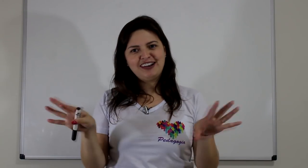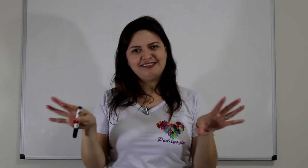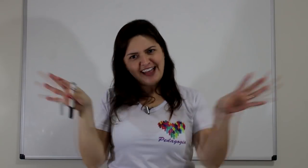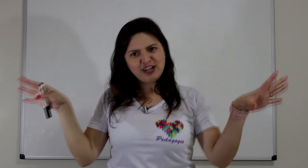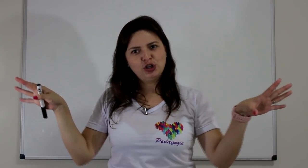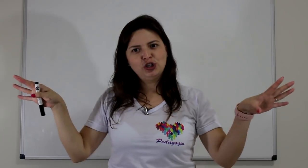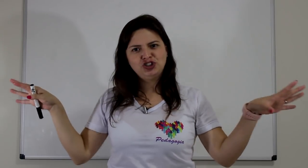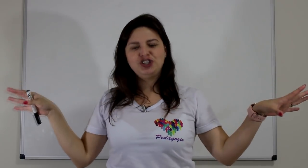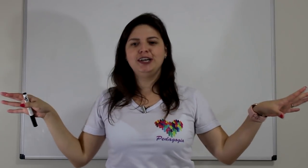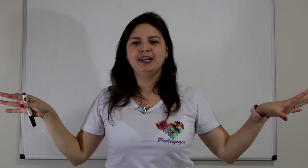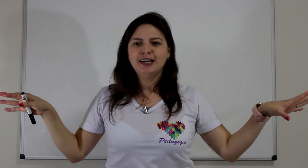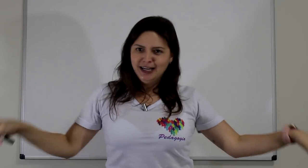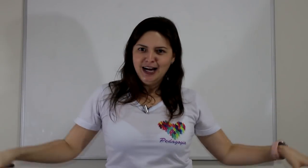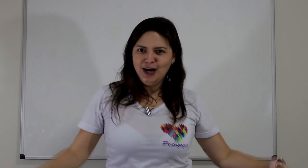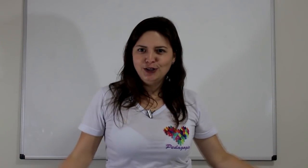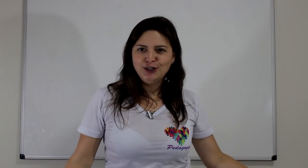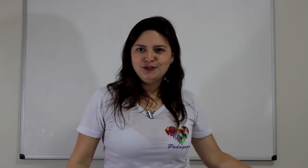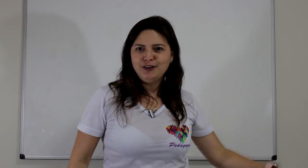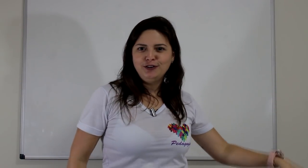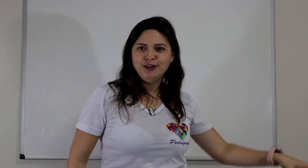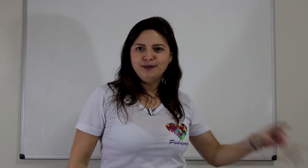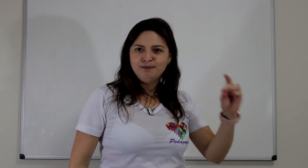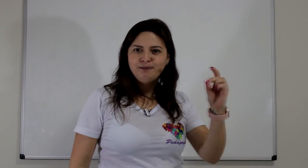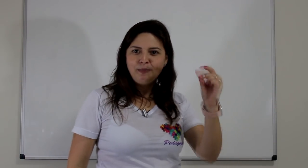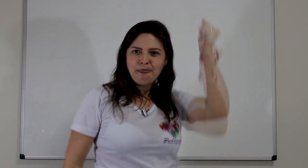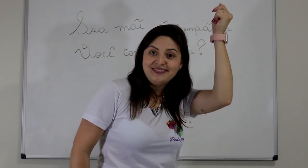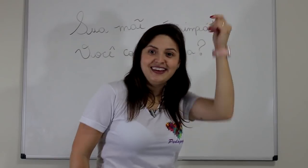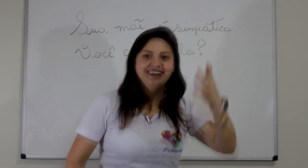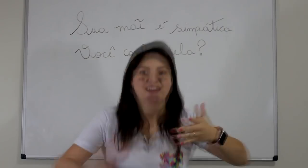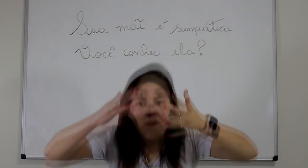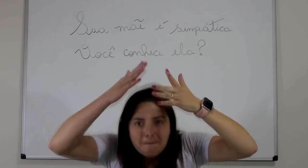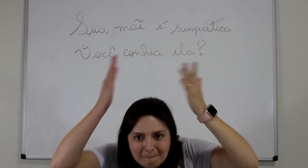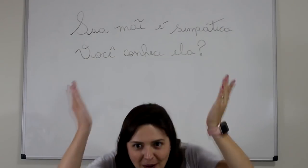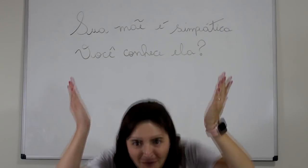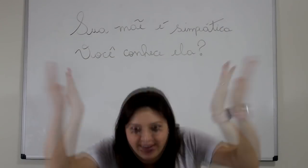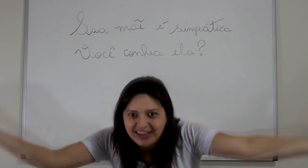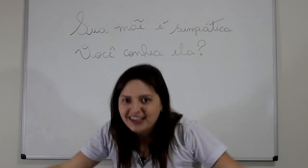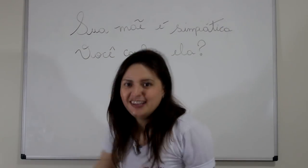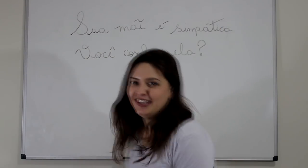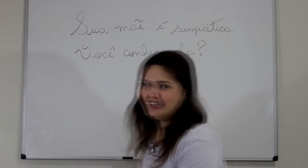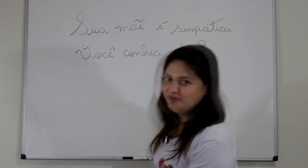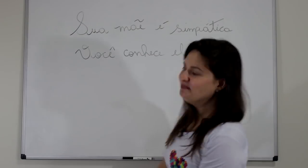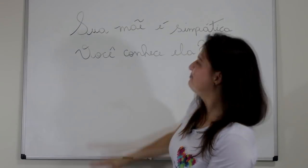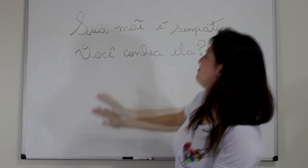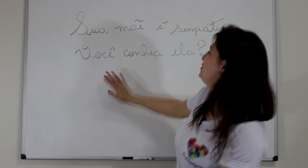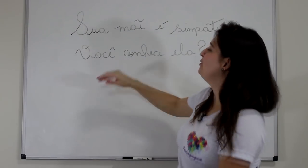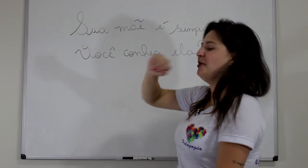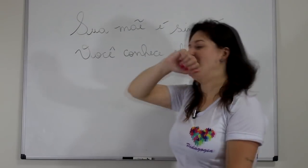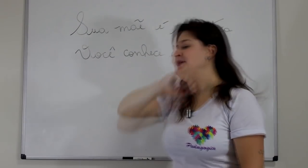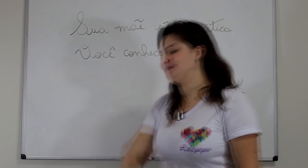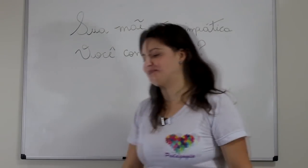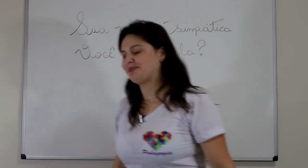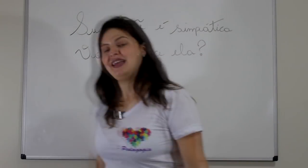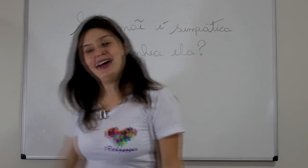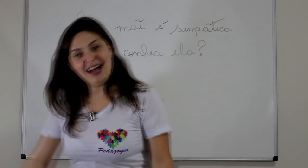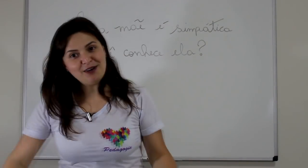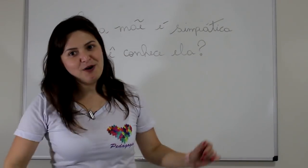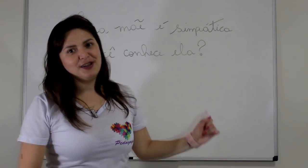a tecnologia ao nosso favor. Olha aí, muito bem. Agora,